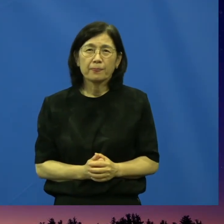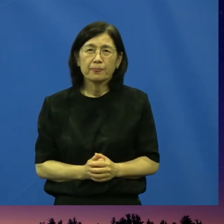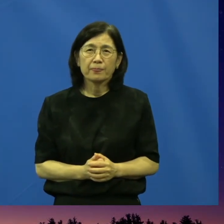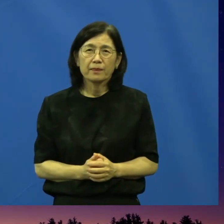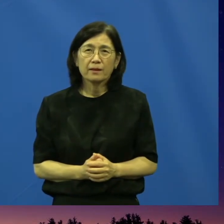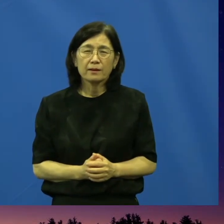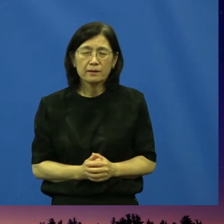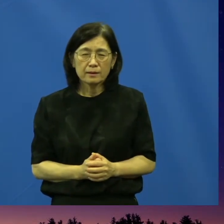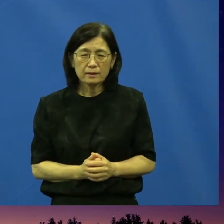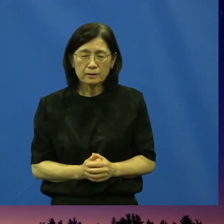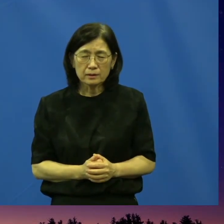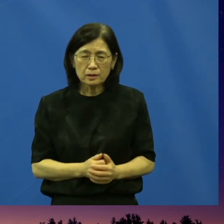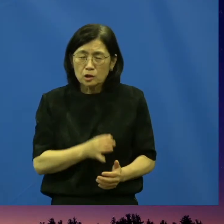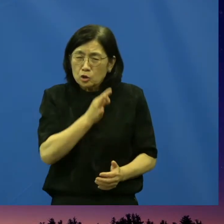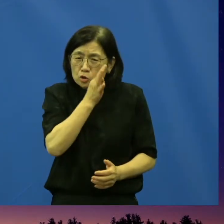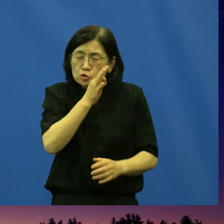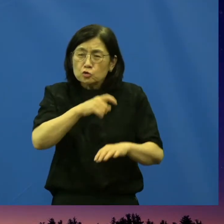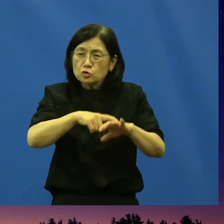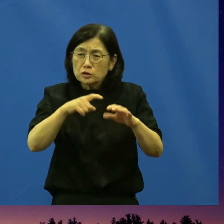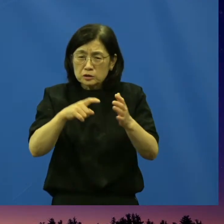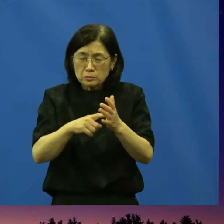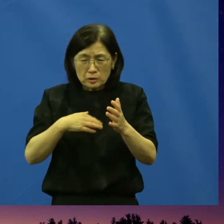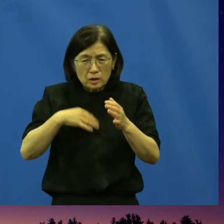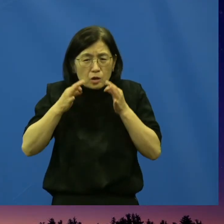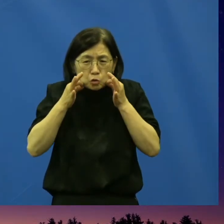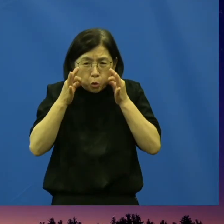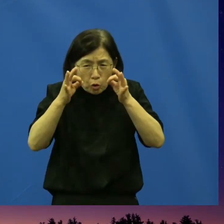내가 노력해도 해결할 수 없는 문제예요.